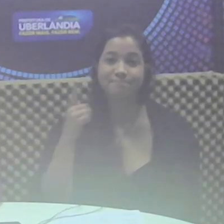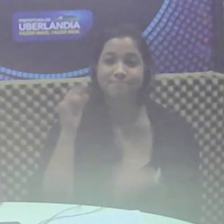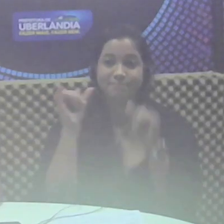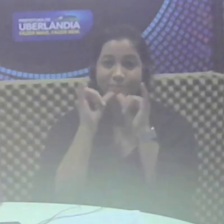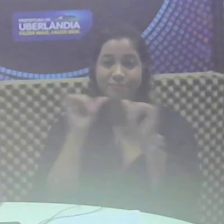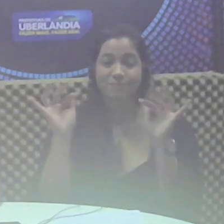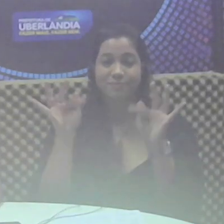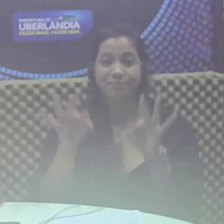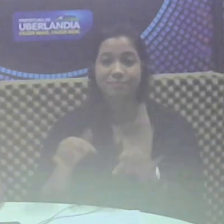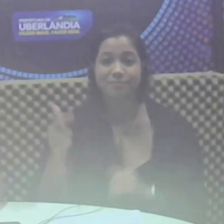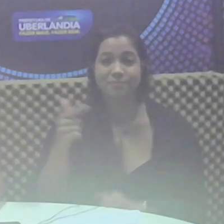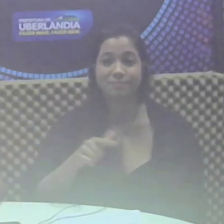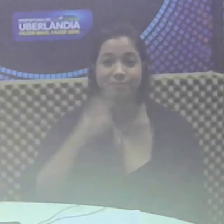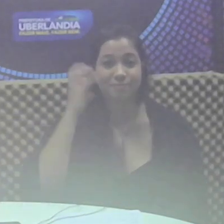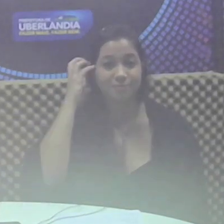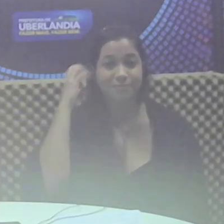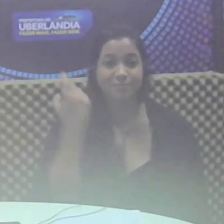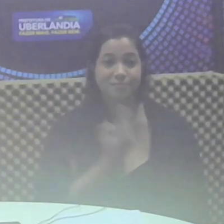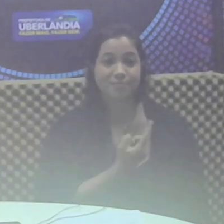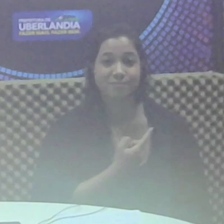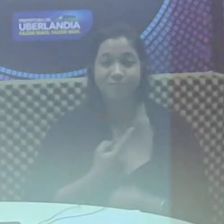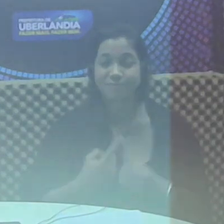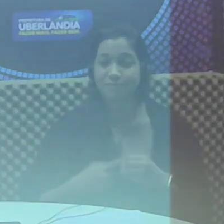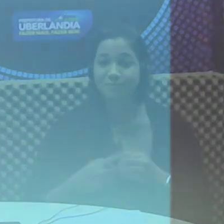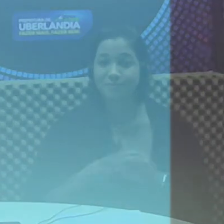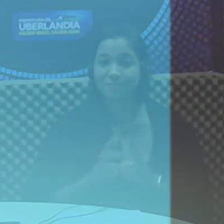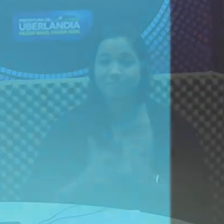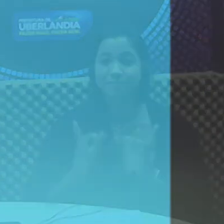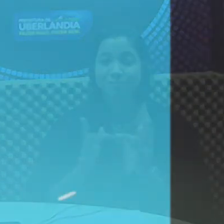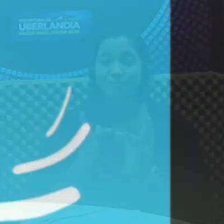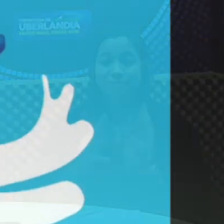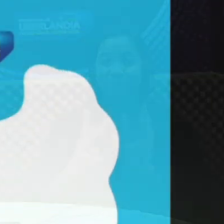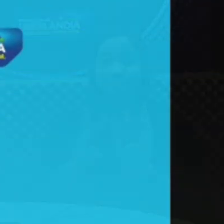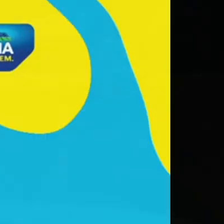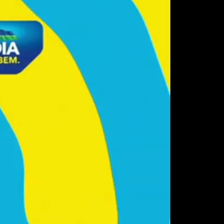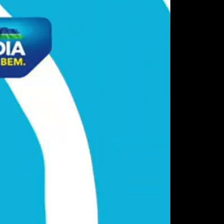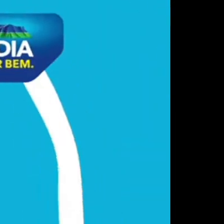Fica por aqui mais uma edição do programa da Rádio Nossa Cidade.